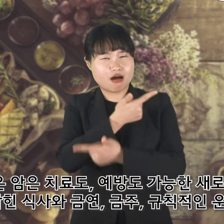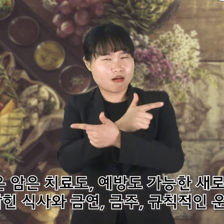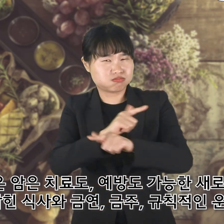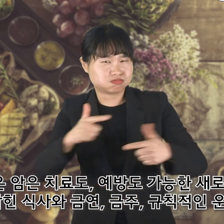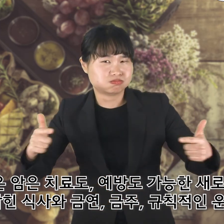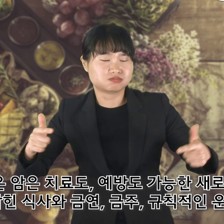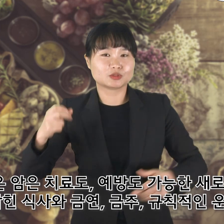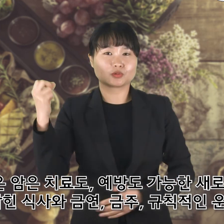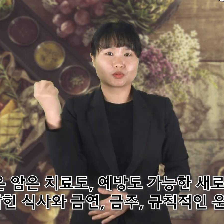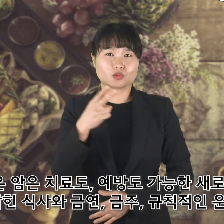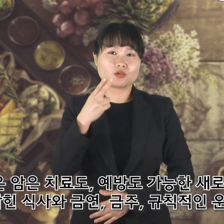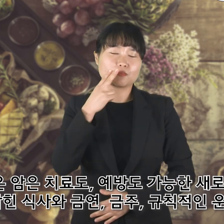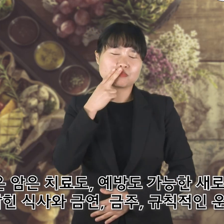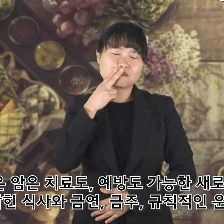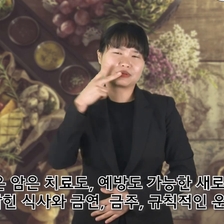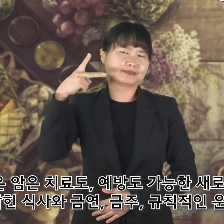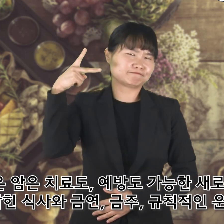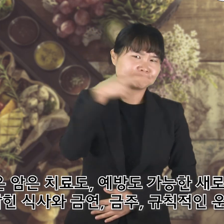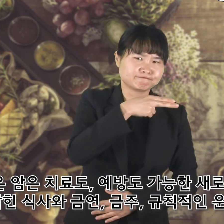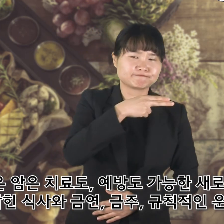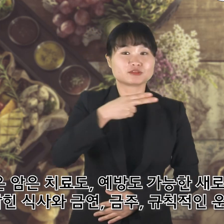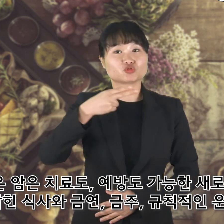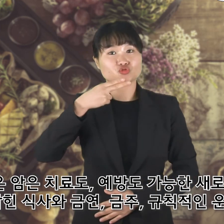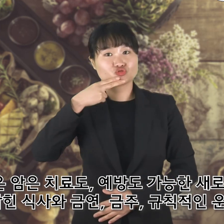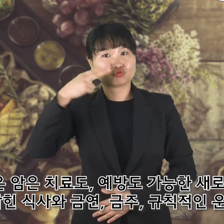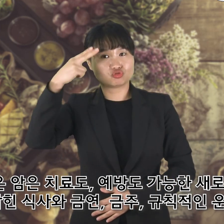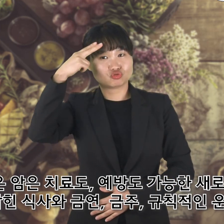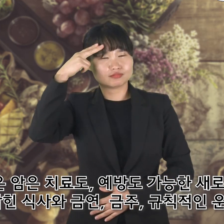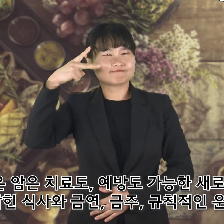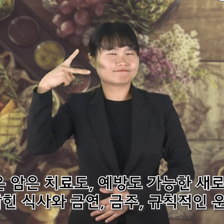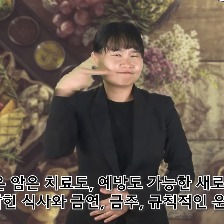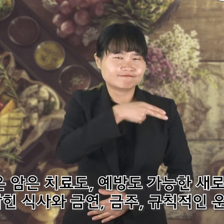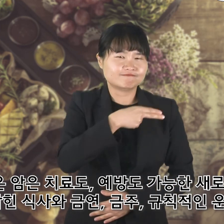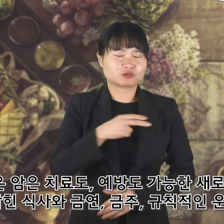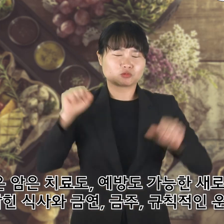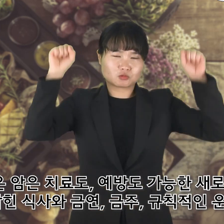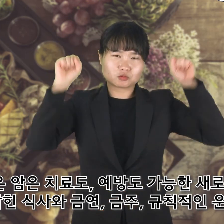금주, 규칙적인 운동 등 생활 속에서 건강한 습관을